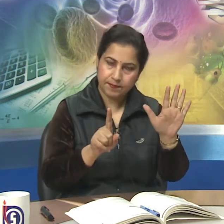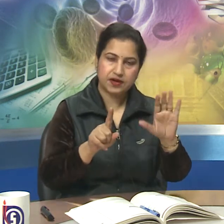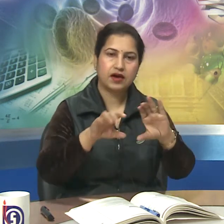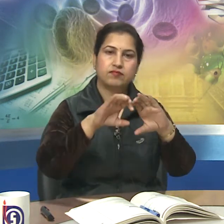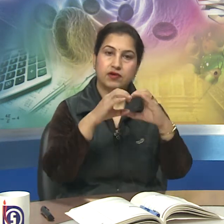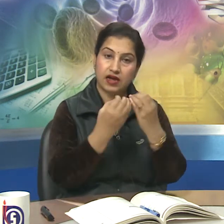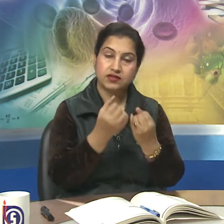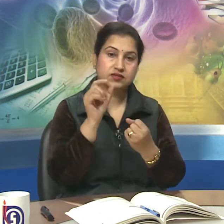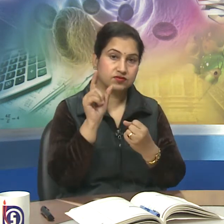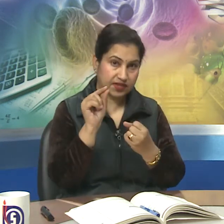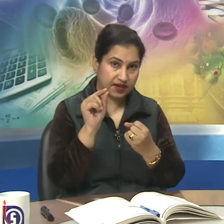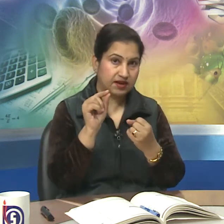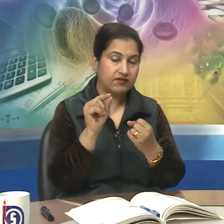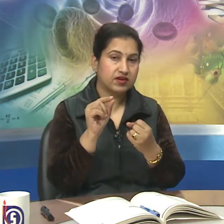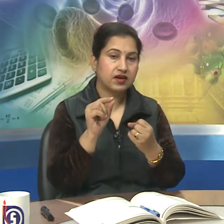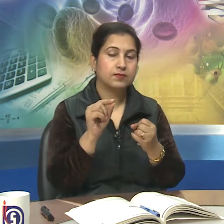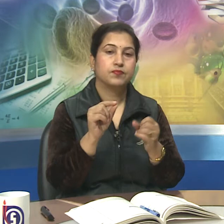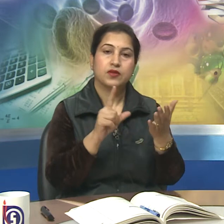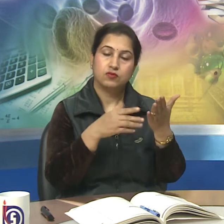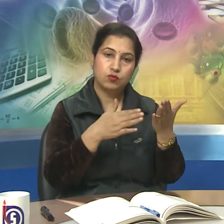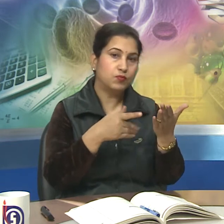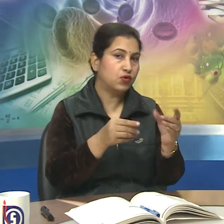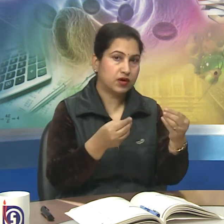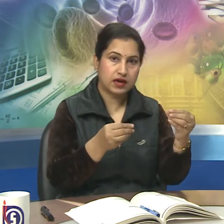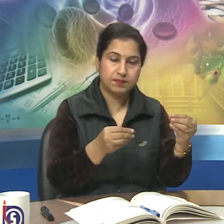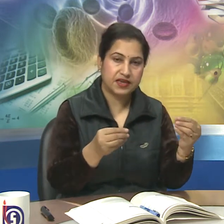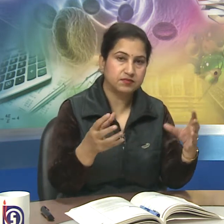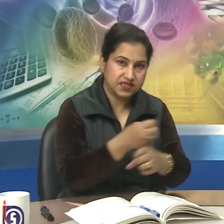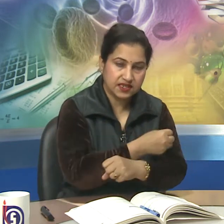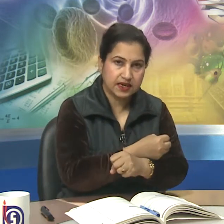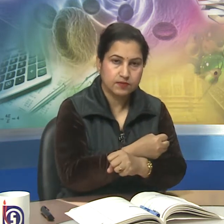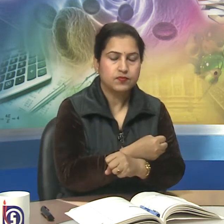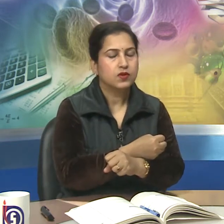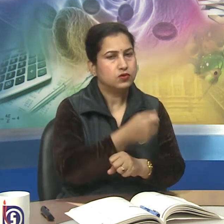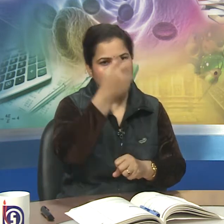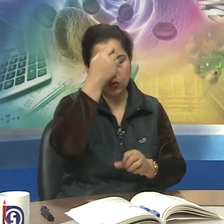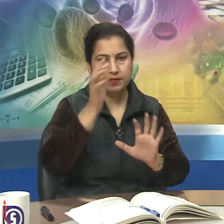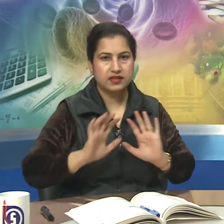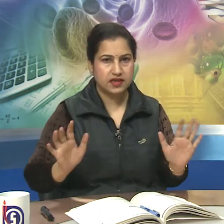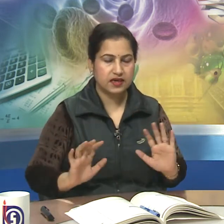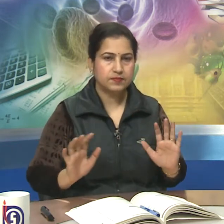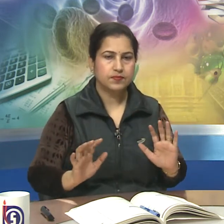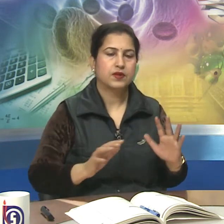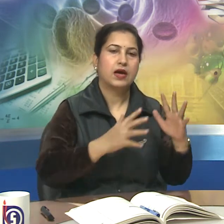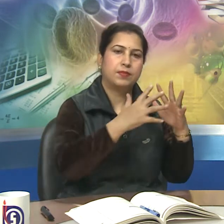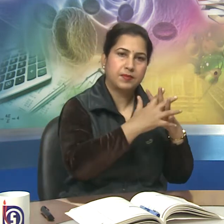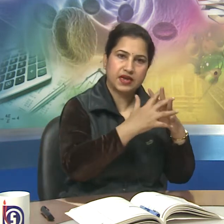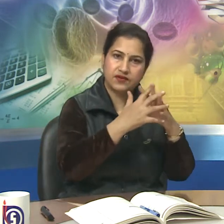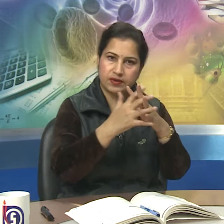आपका क्लास सेकंड लेवल का बुक पेज मीटिंग है तो कोई बात नहीं आप हमारी वेबसाइट